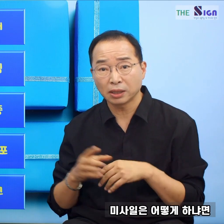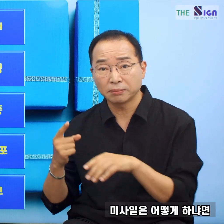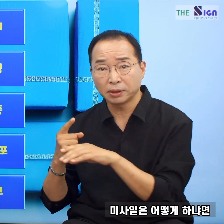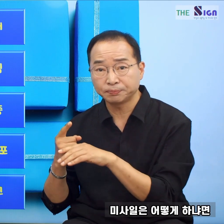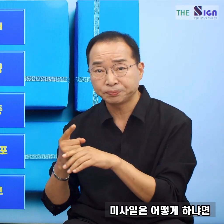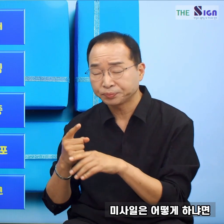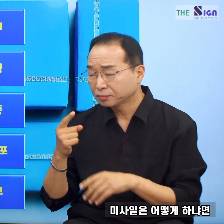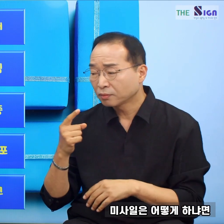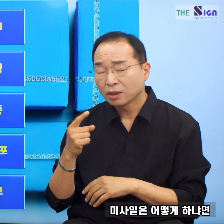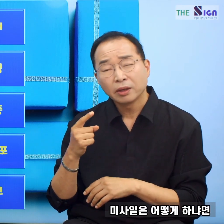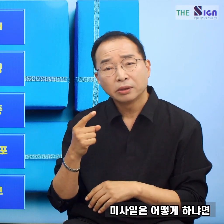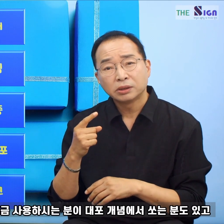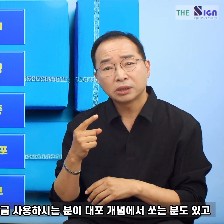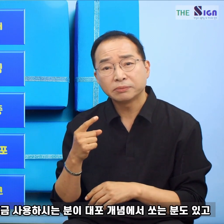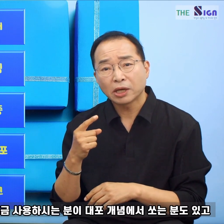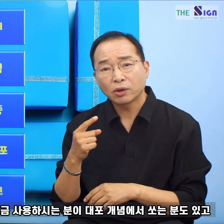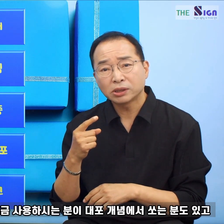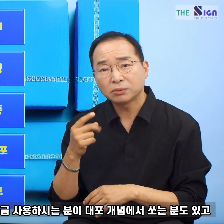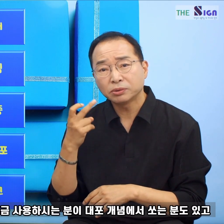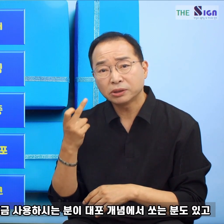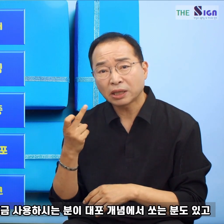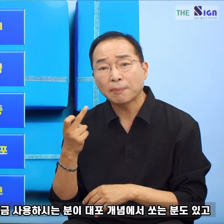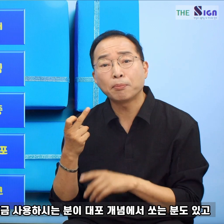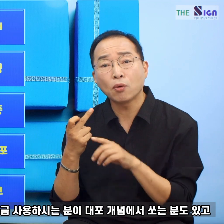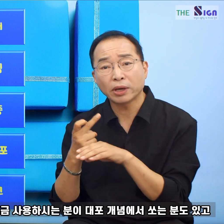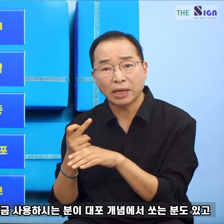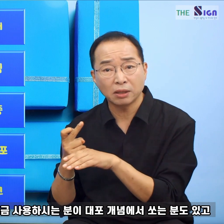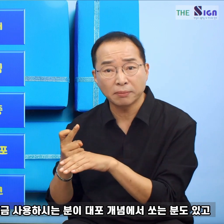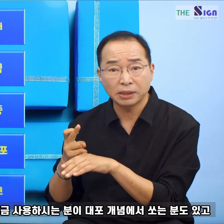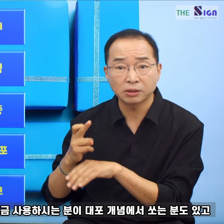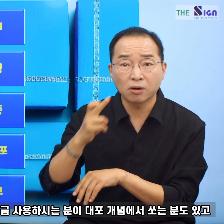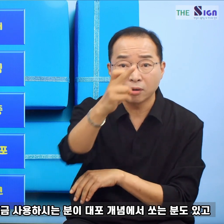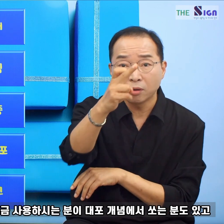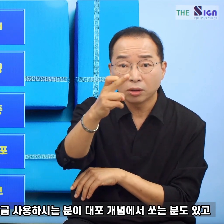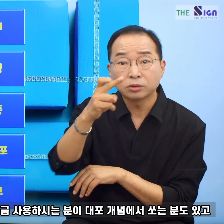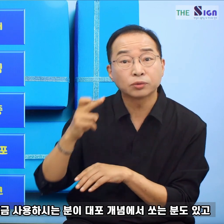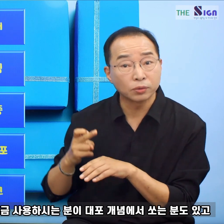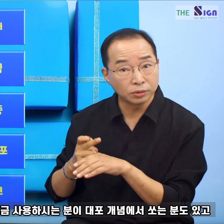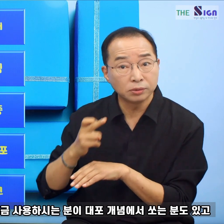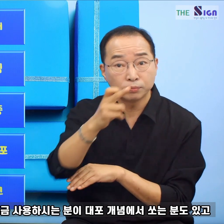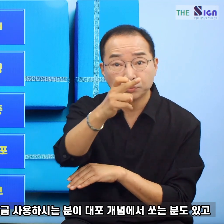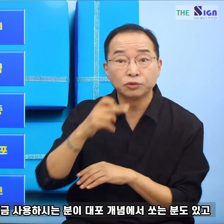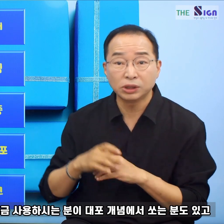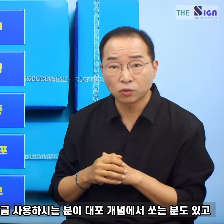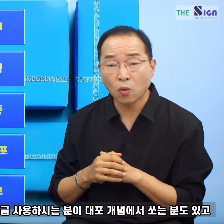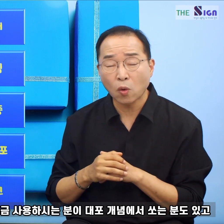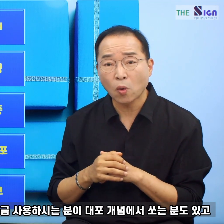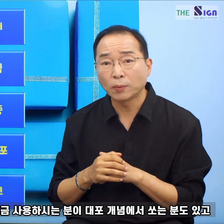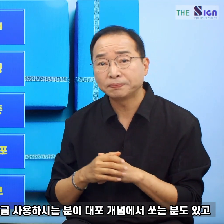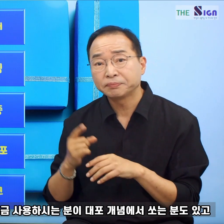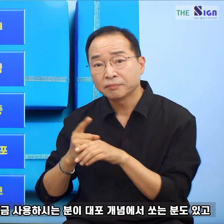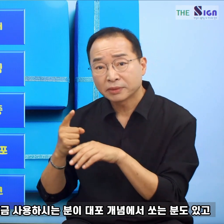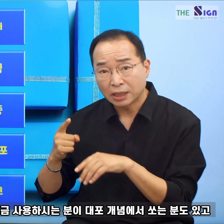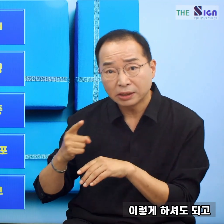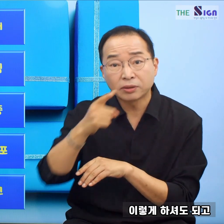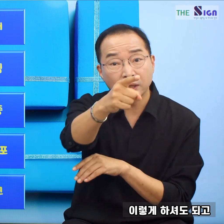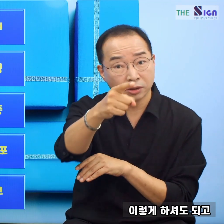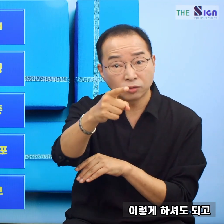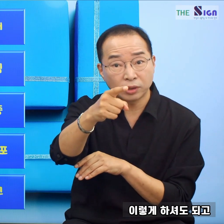하냐면 지금 사용하시는 분이 대포 개념에서 쏘는 분도 있고 자 이렇게 하셔도